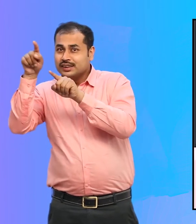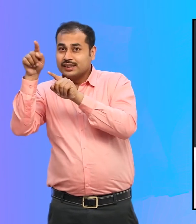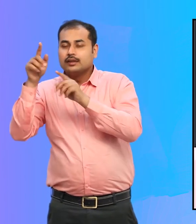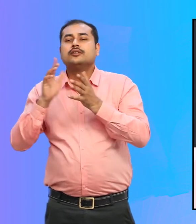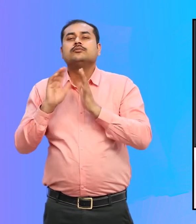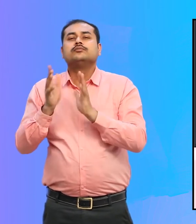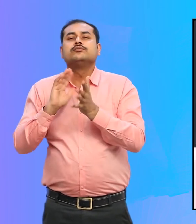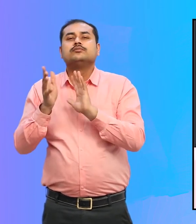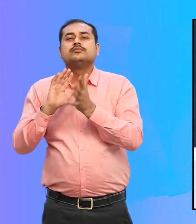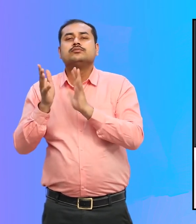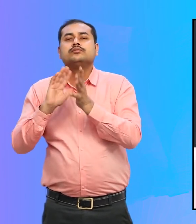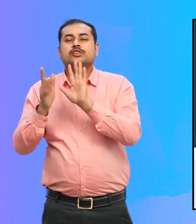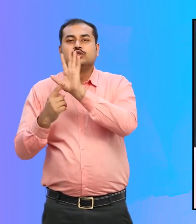कर रही है